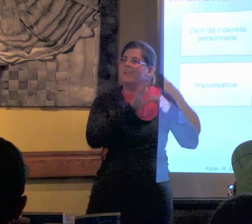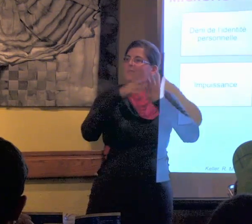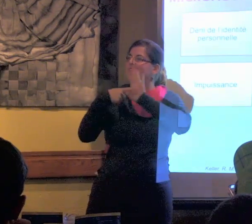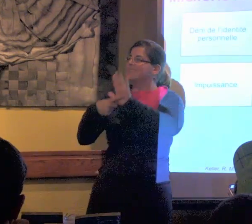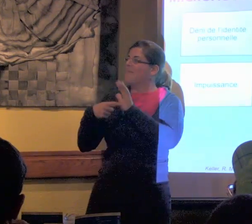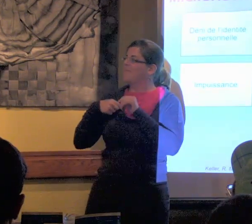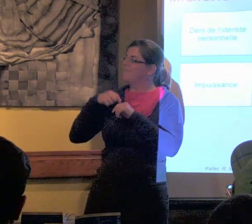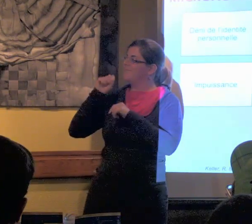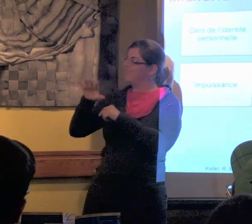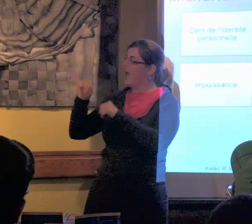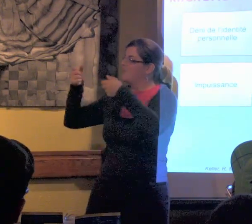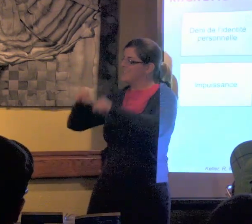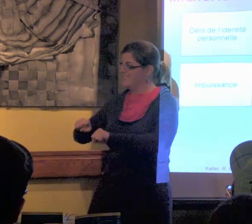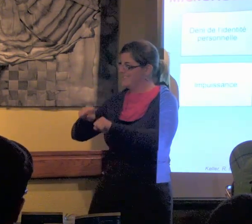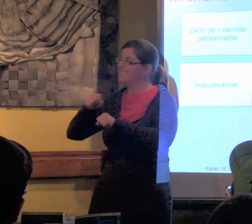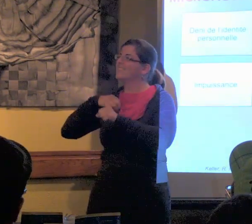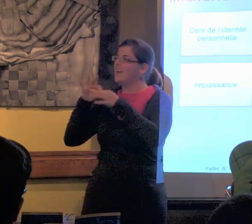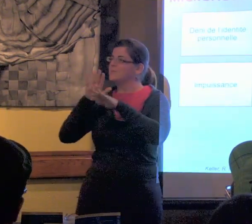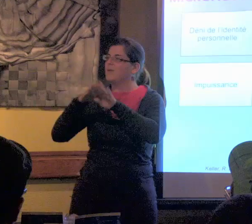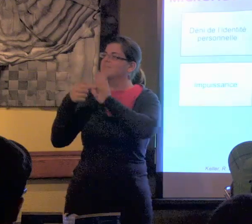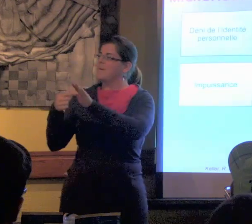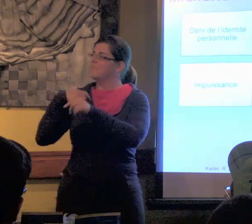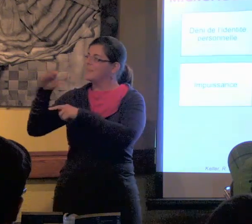Donc, quand je vous dis l'impuissance,